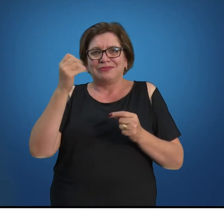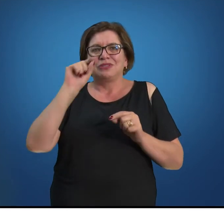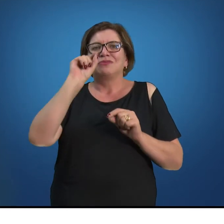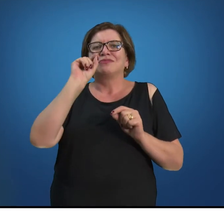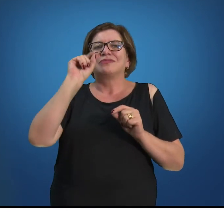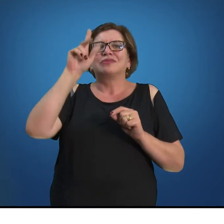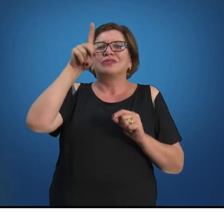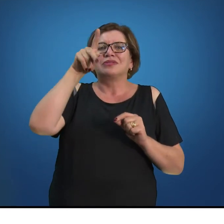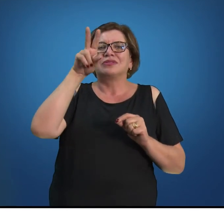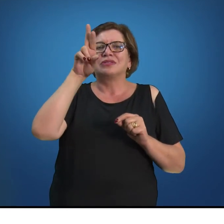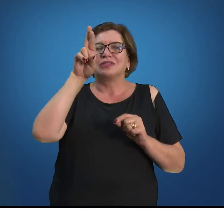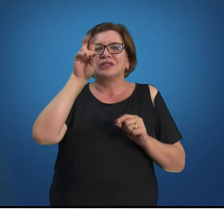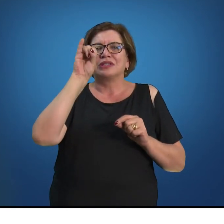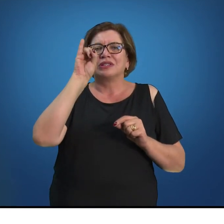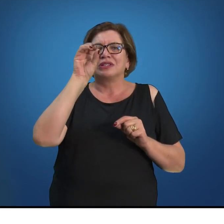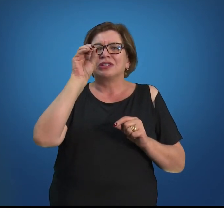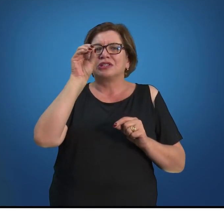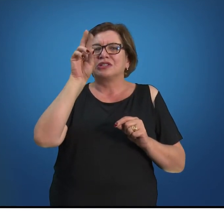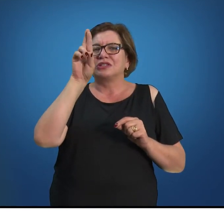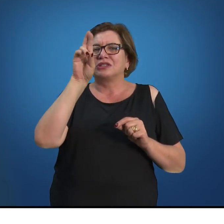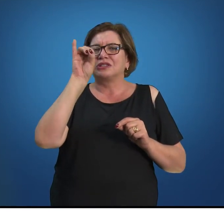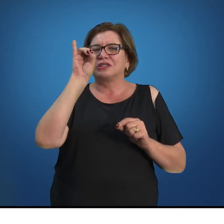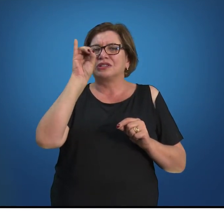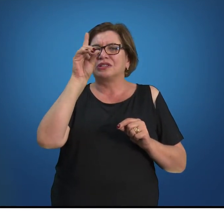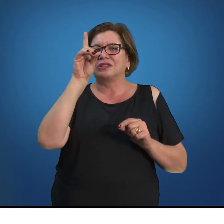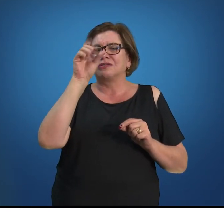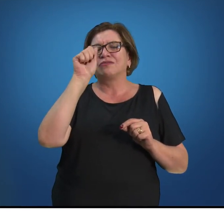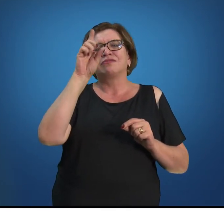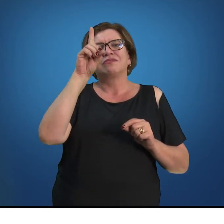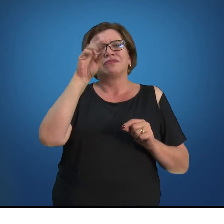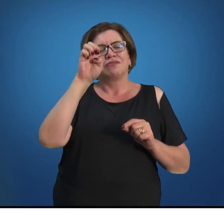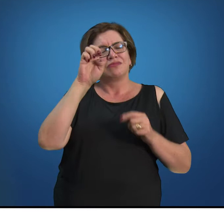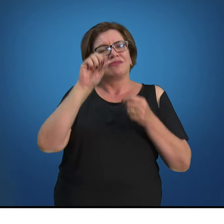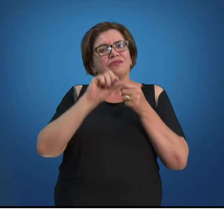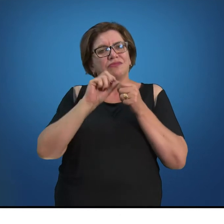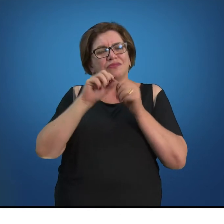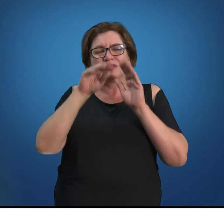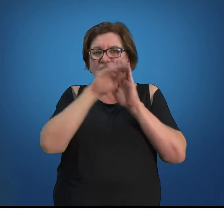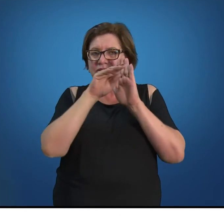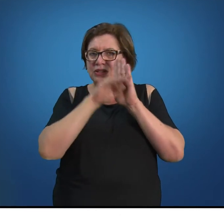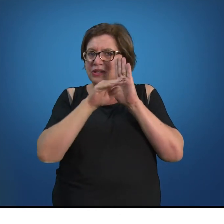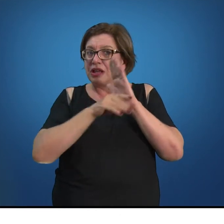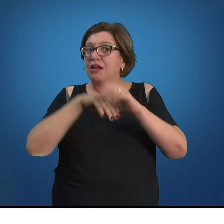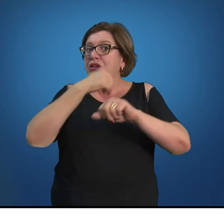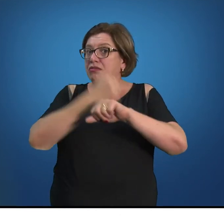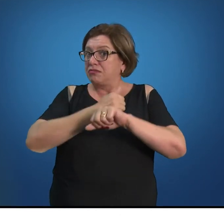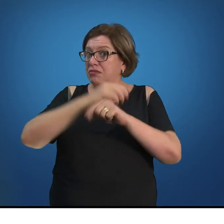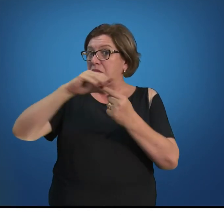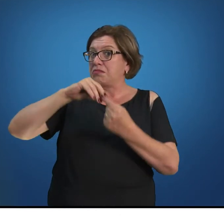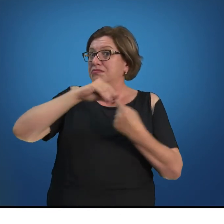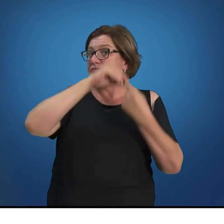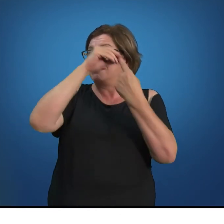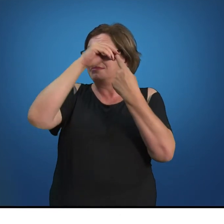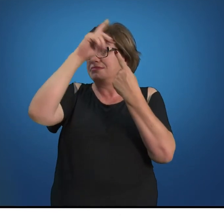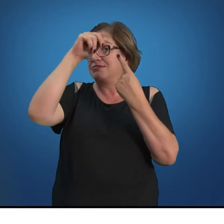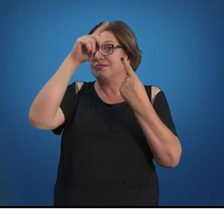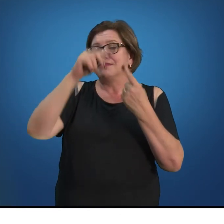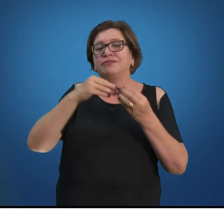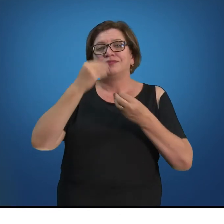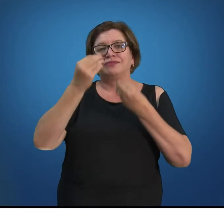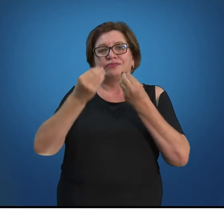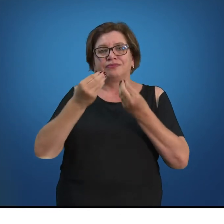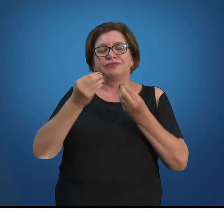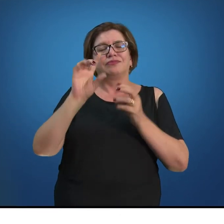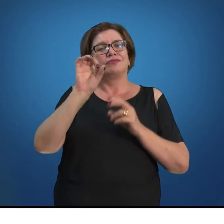tempo, de modo a fazer com que o plano diretor seja cada vez mais o principal instrumento de planejamento e gestão e